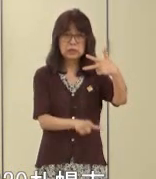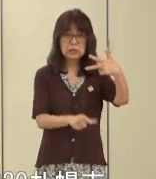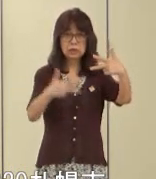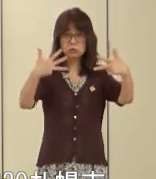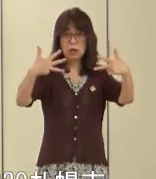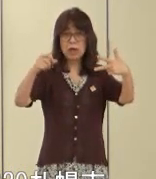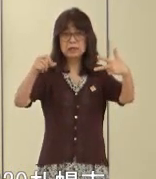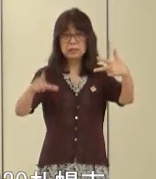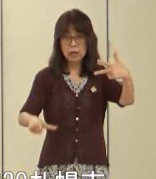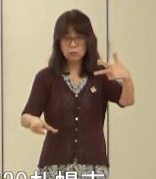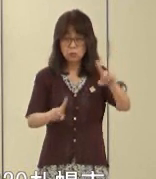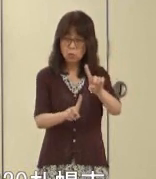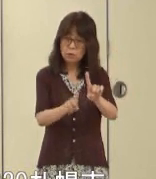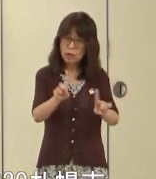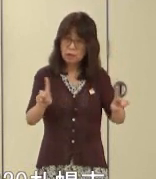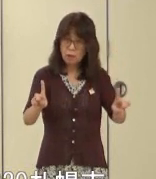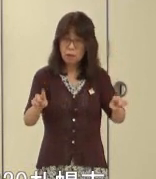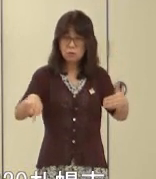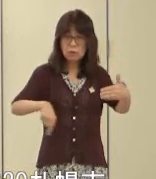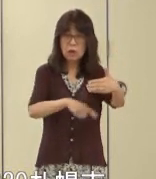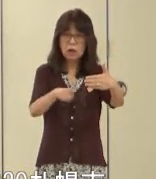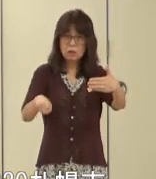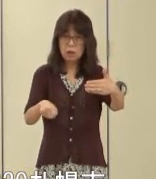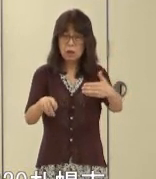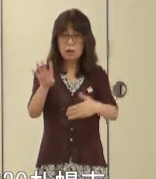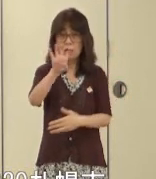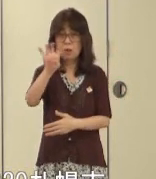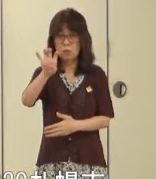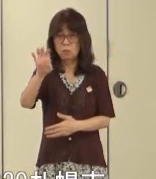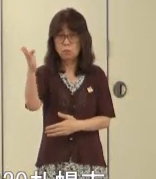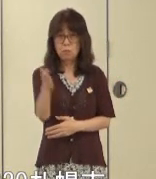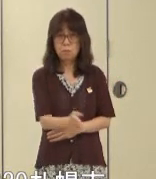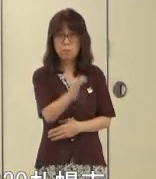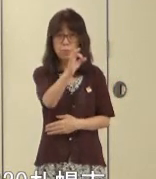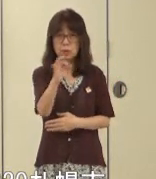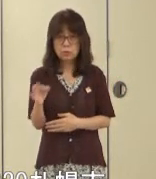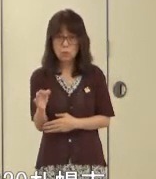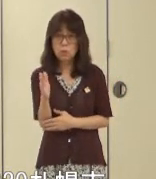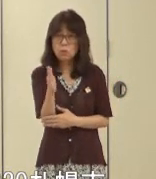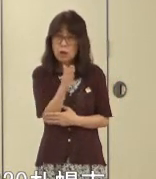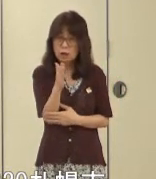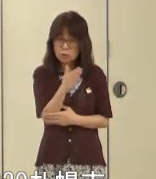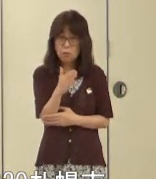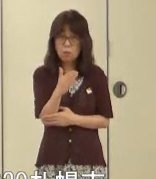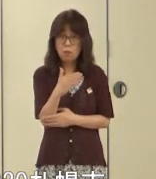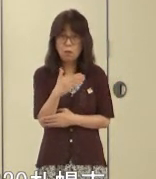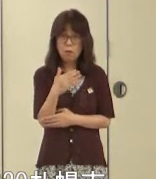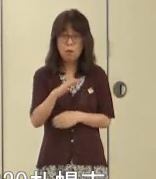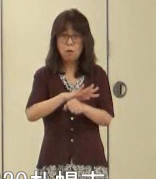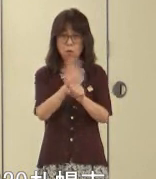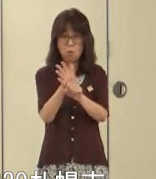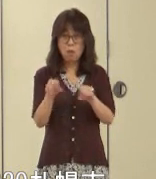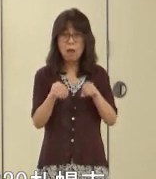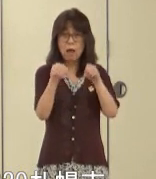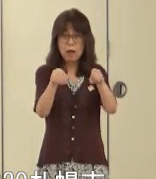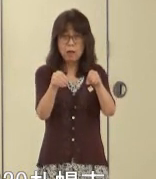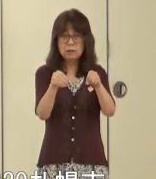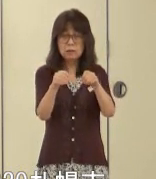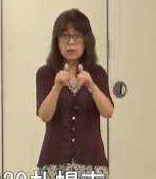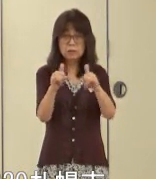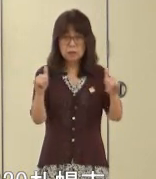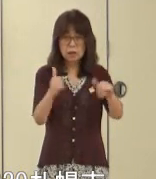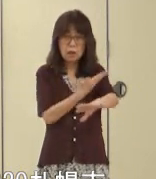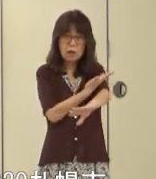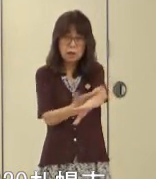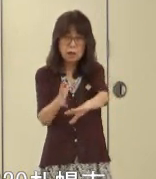までのデータの中では4割近い方の感染経路が特定できない